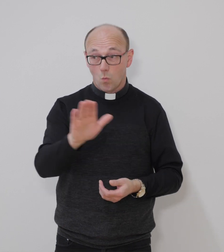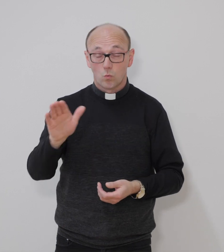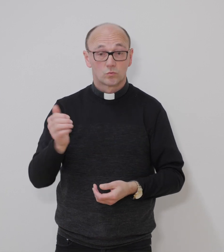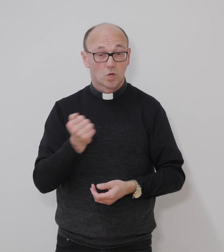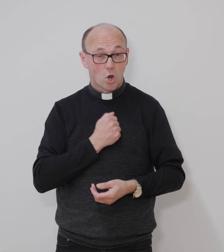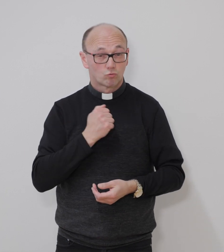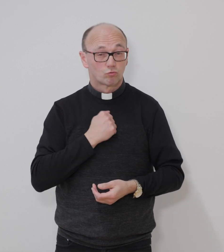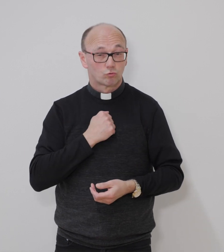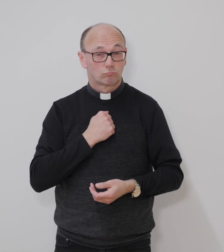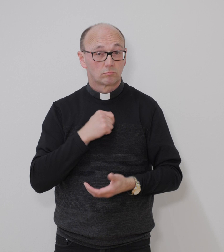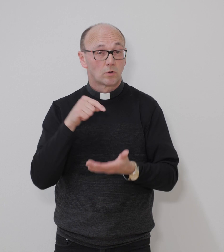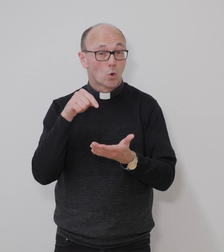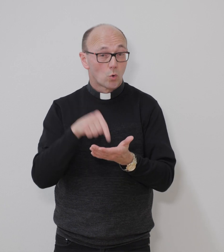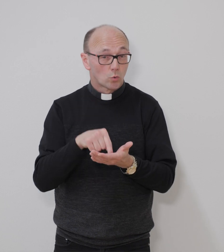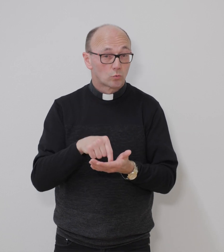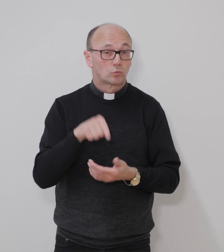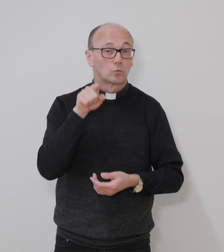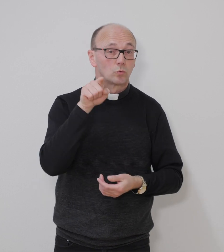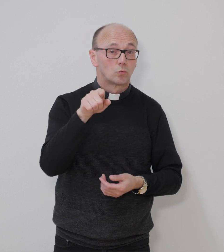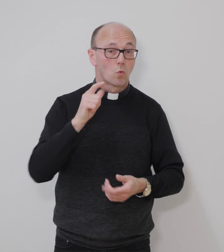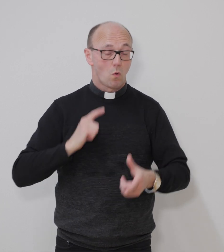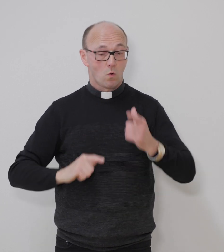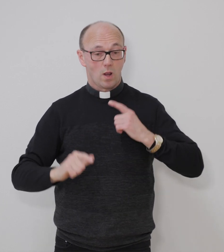in Schande stößt.